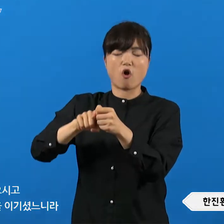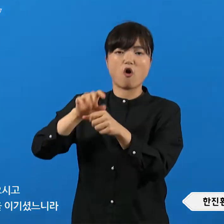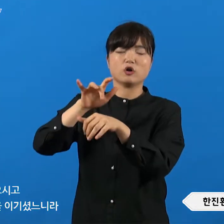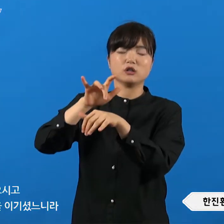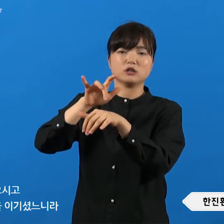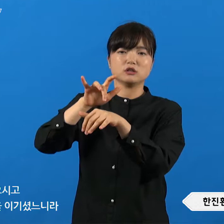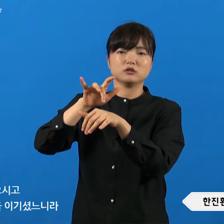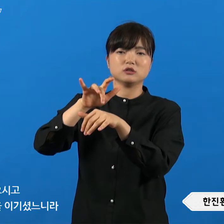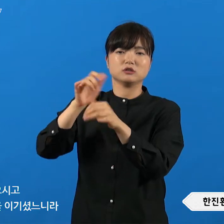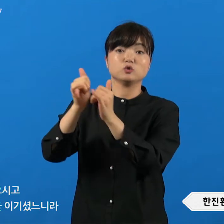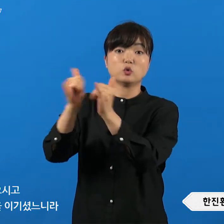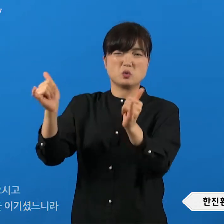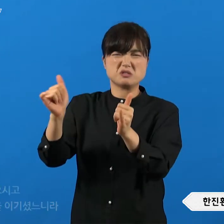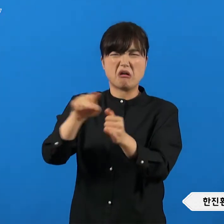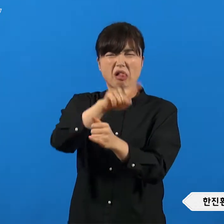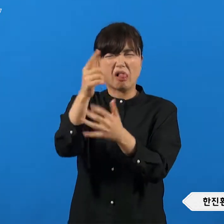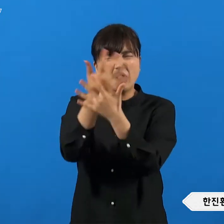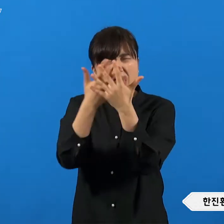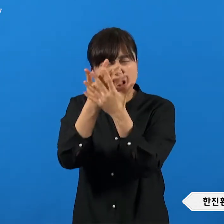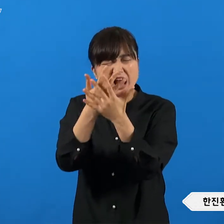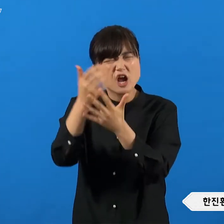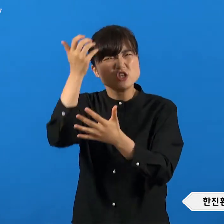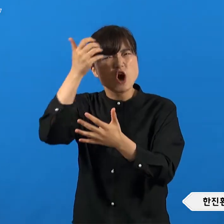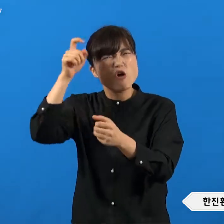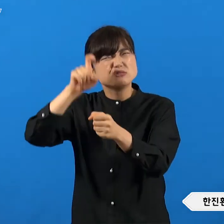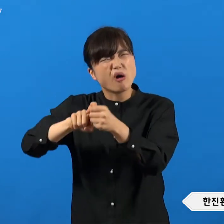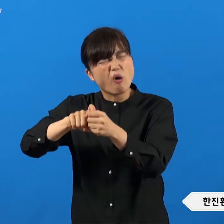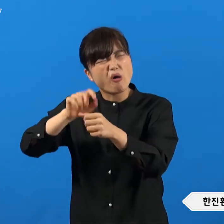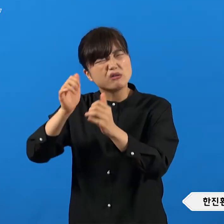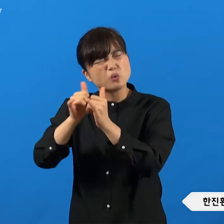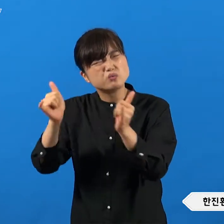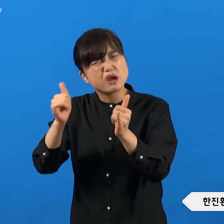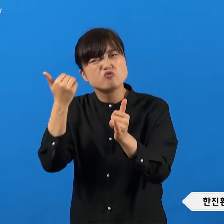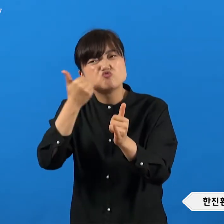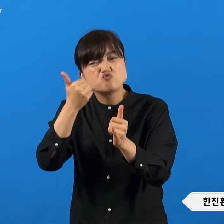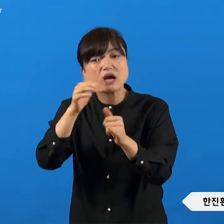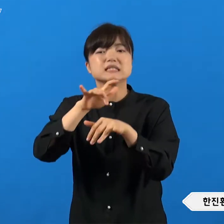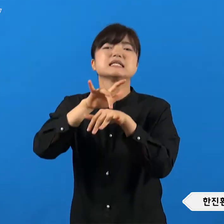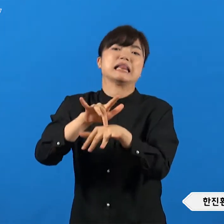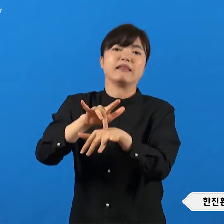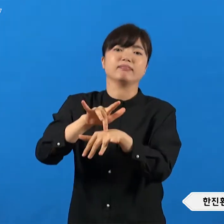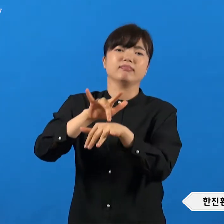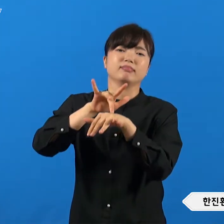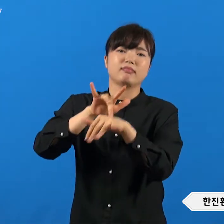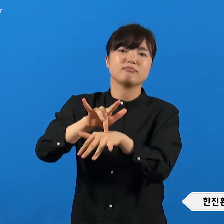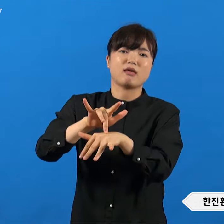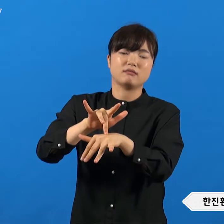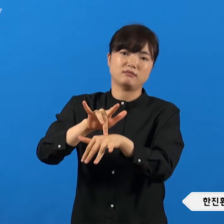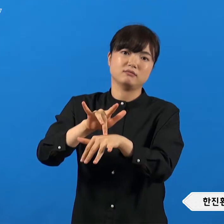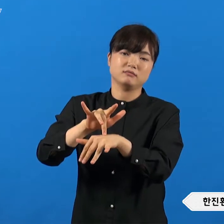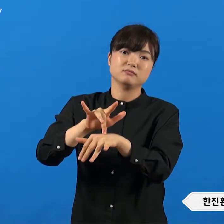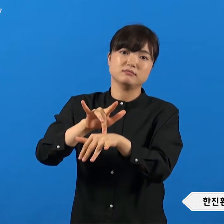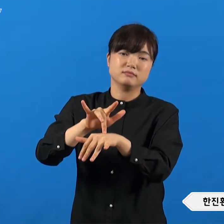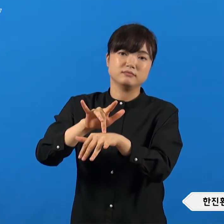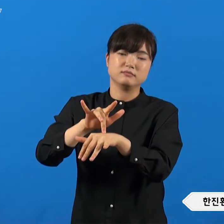가리킵니다. 조금 어려운데 하늘에 있는 영적인 존재들입니다. 바로 사탄의 무리들을